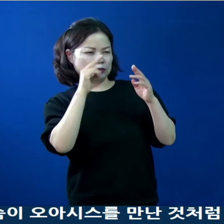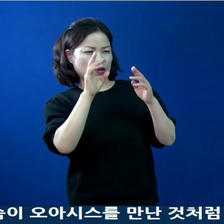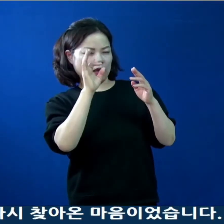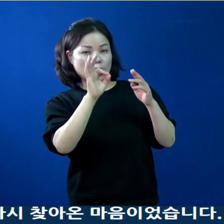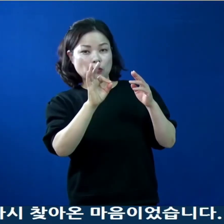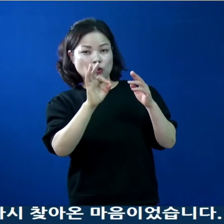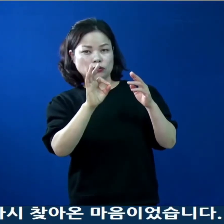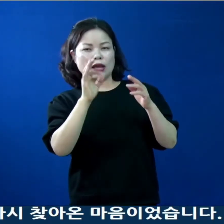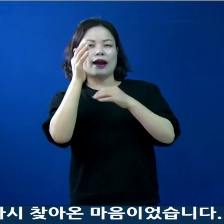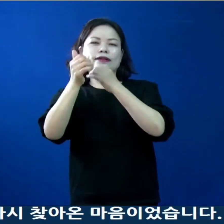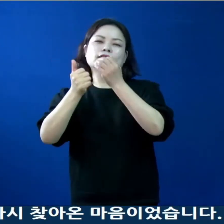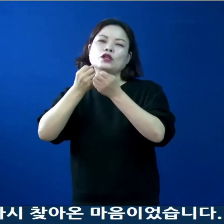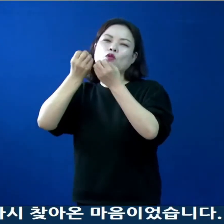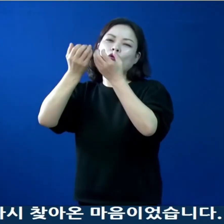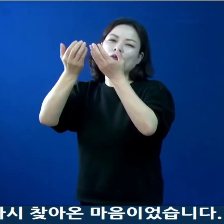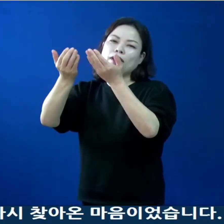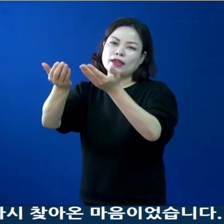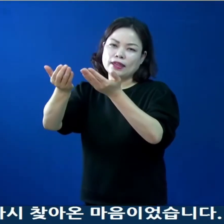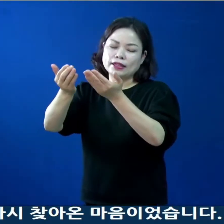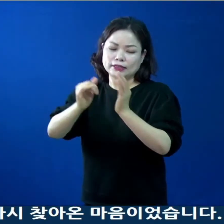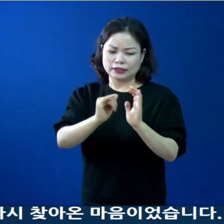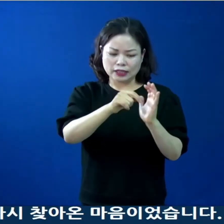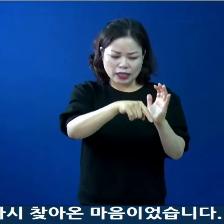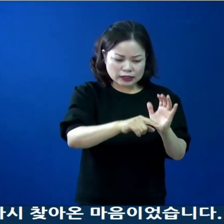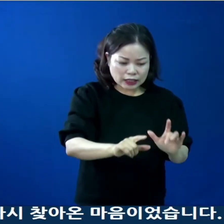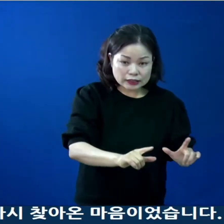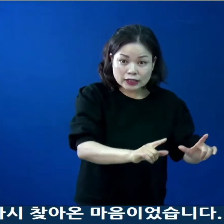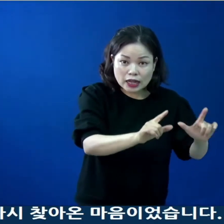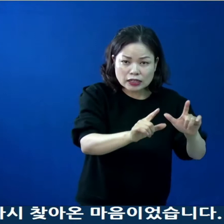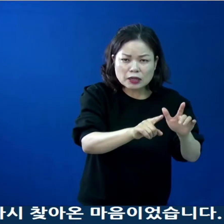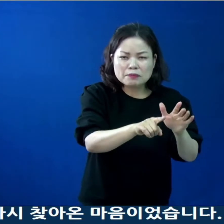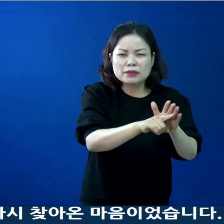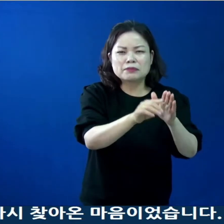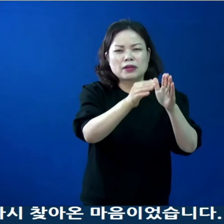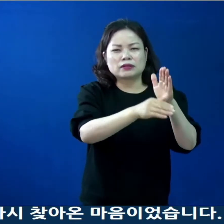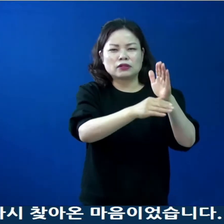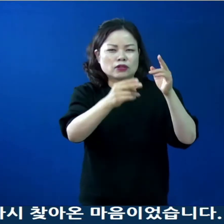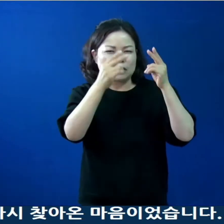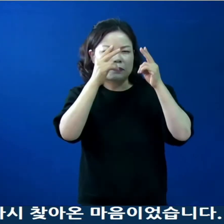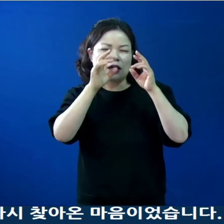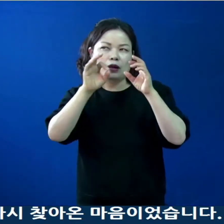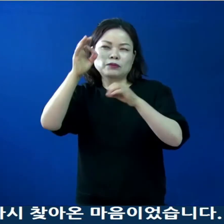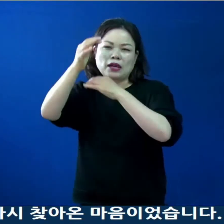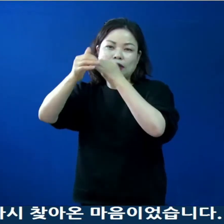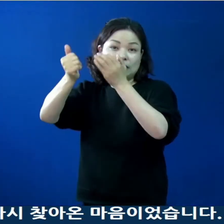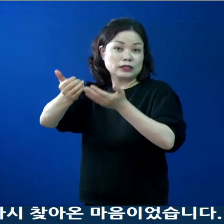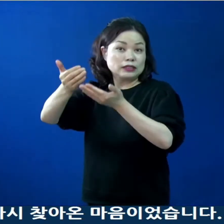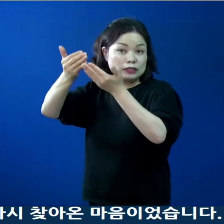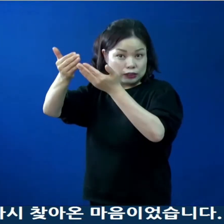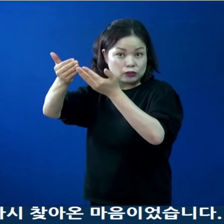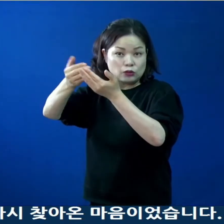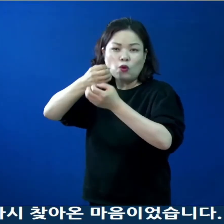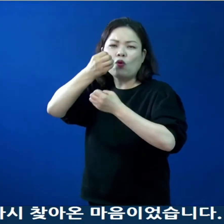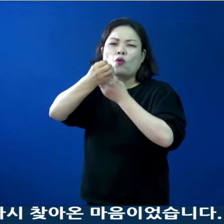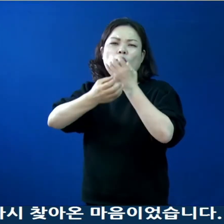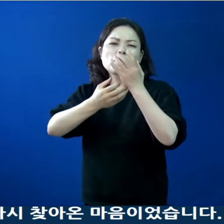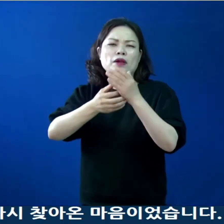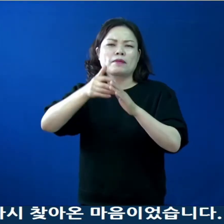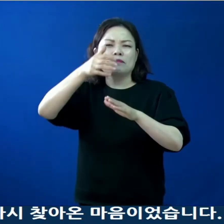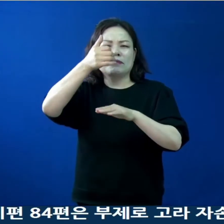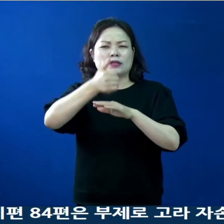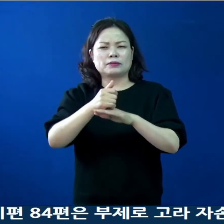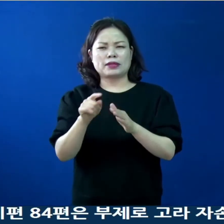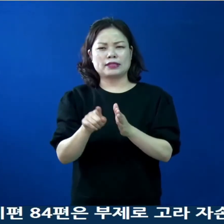고백, 그리고 세상 속에서 살아가는 믿음의 성도들을 바라보면서 하나님께 올려드린 고백, 마지막으로